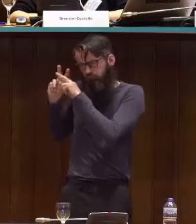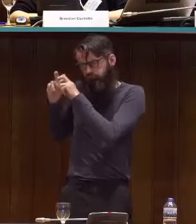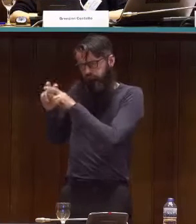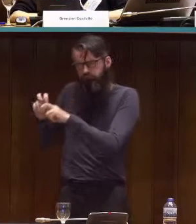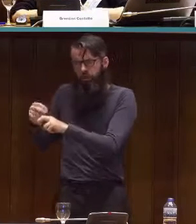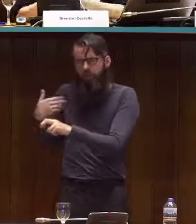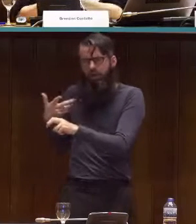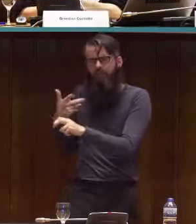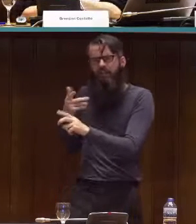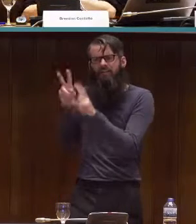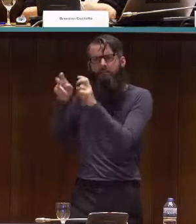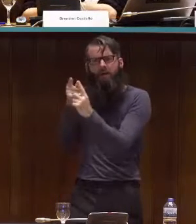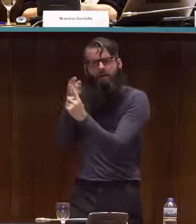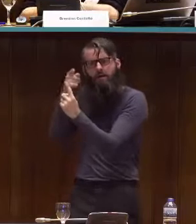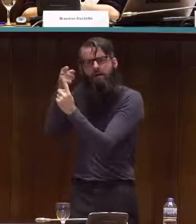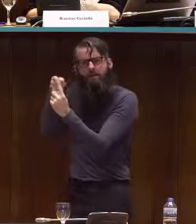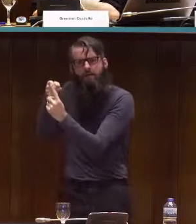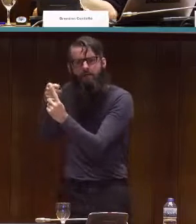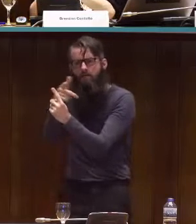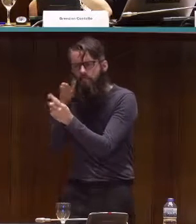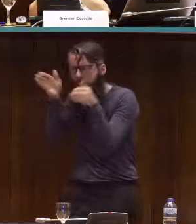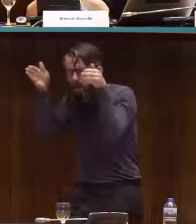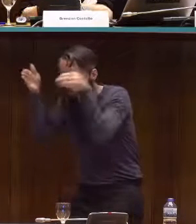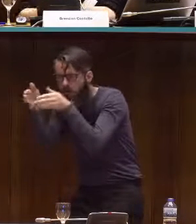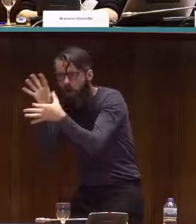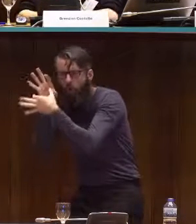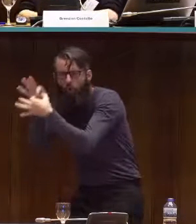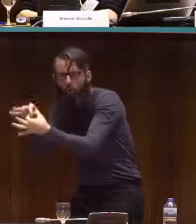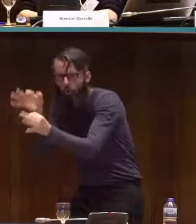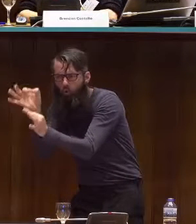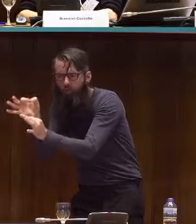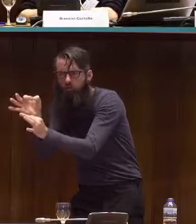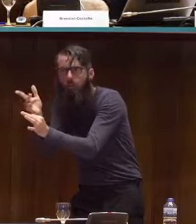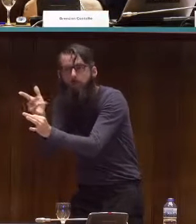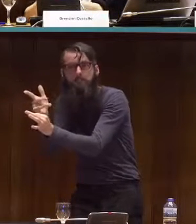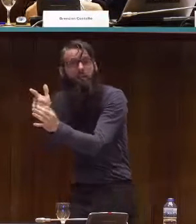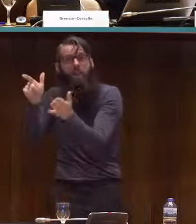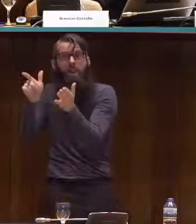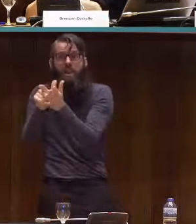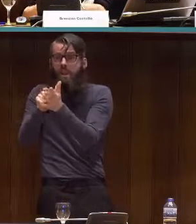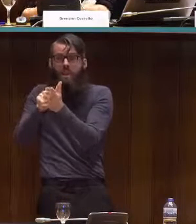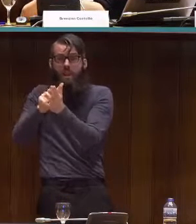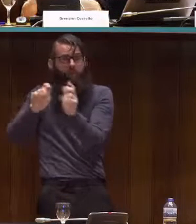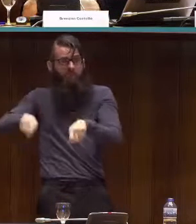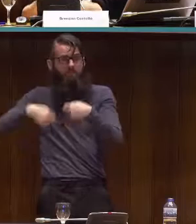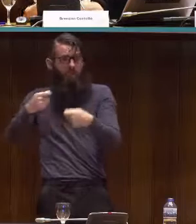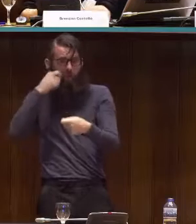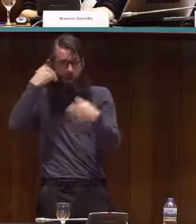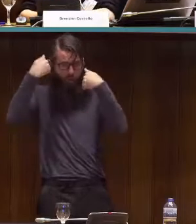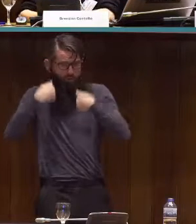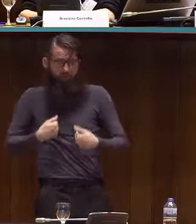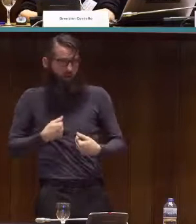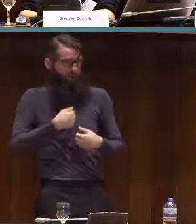signos, las investigaciones en referencia siempre se habían focalizado en referencia a individuos o